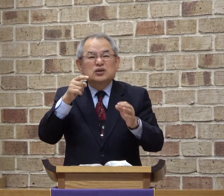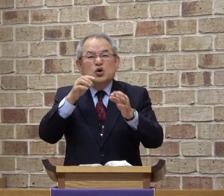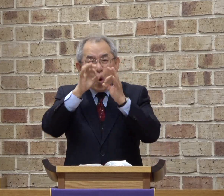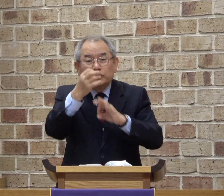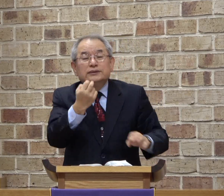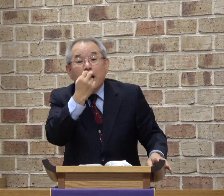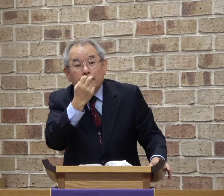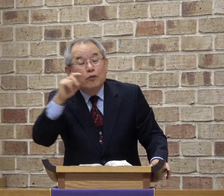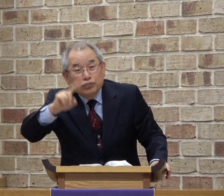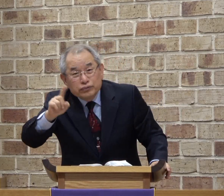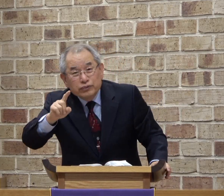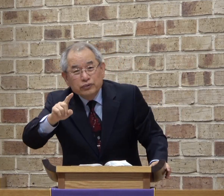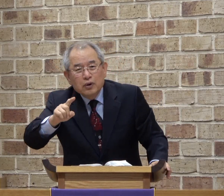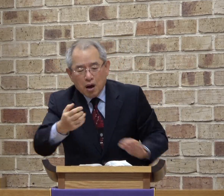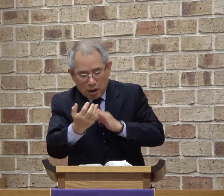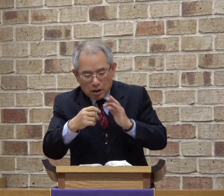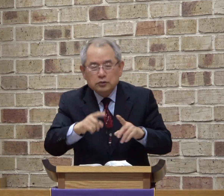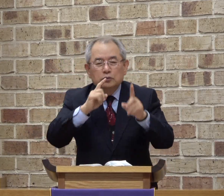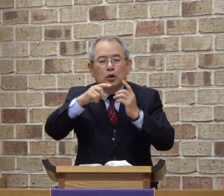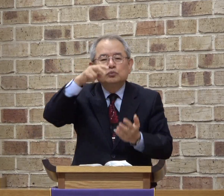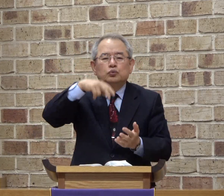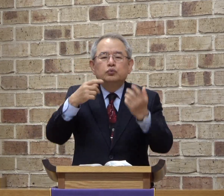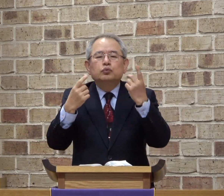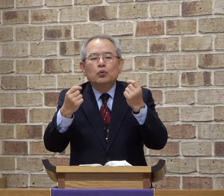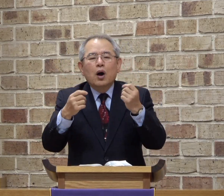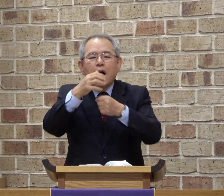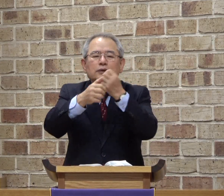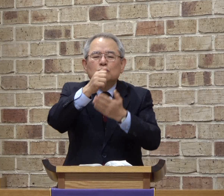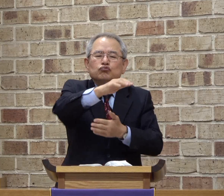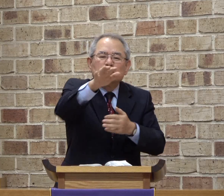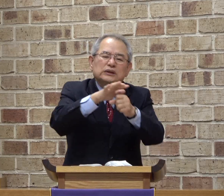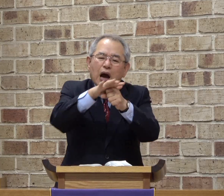장수보다 천국 가셔야 합니다. 오래 사는 게 복이 아니라